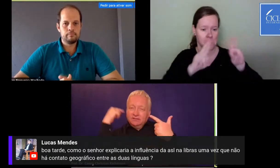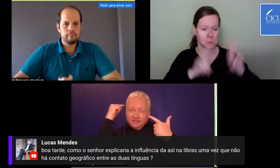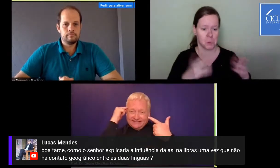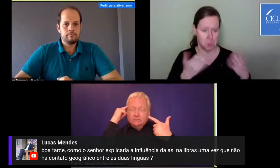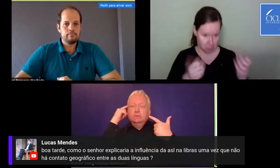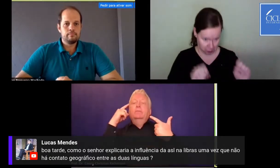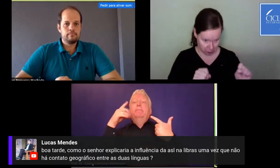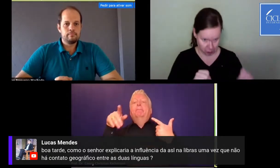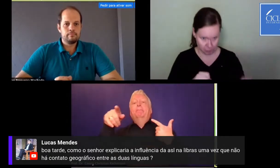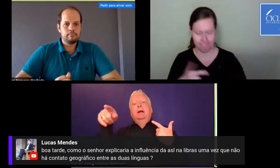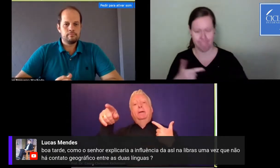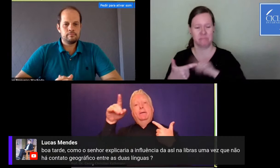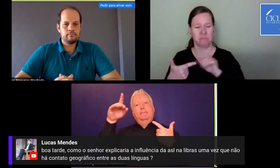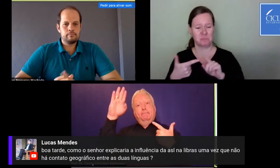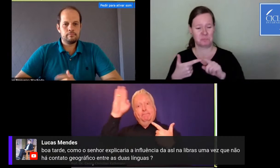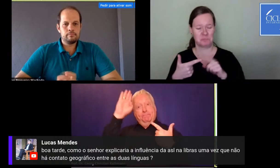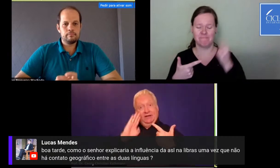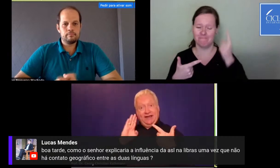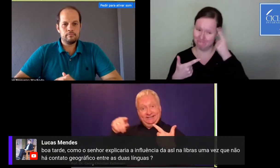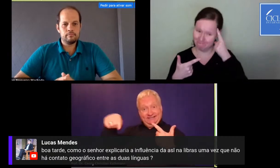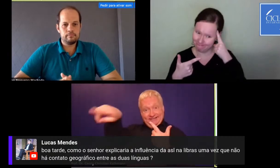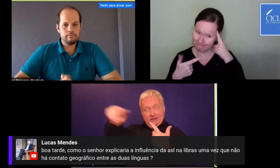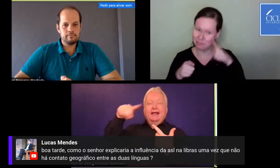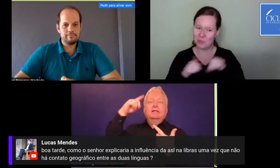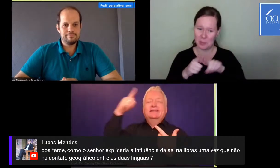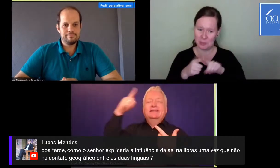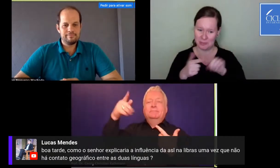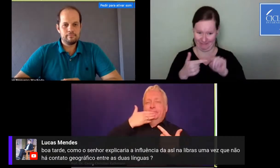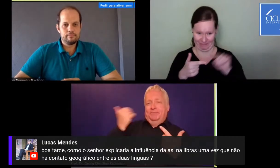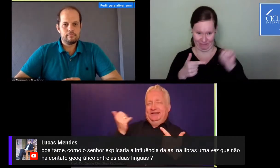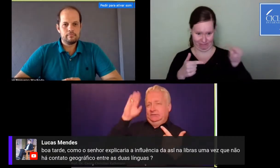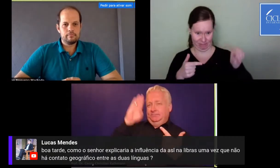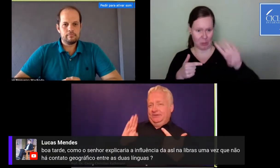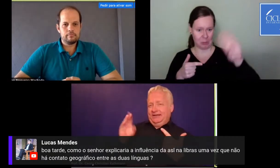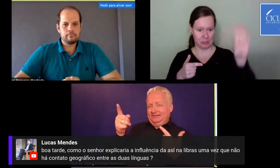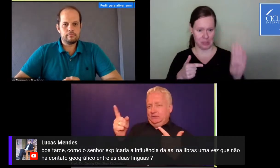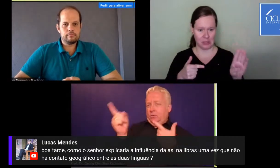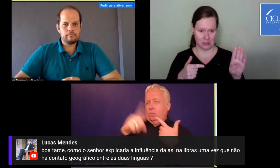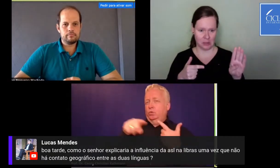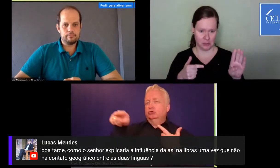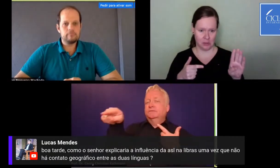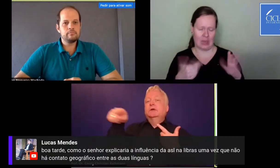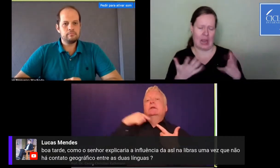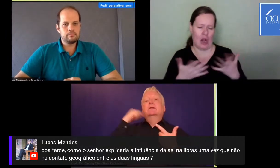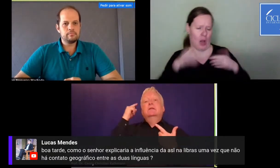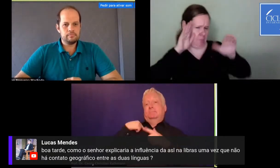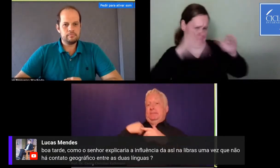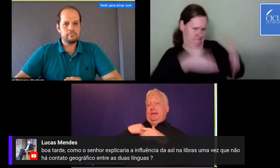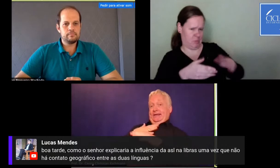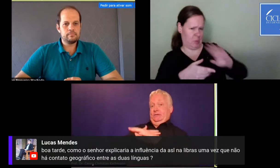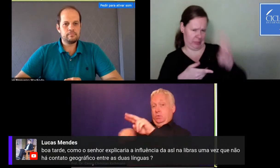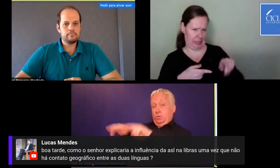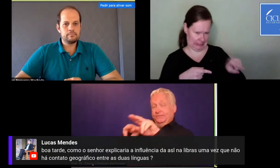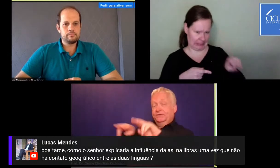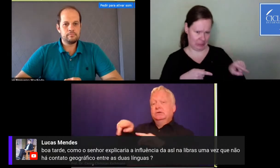também muitos recursos midiáticos, né, disponíveis, a gente tem essas trocas sendo